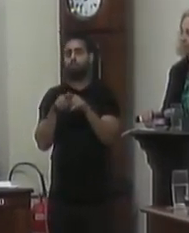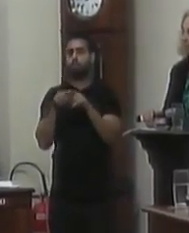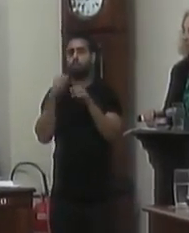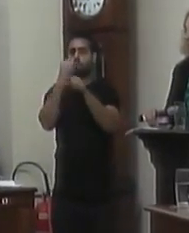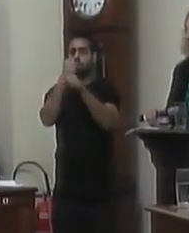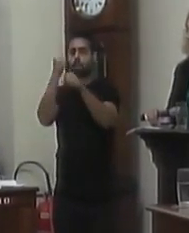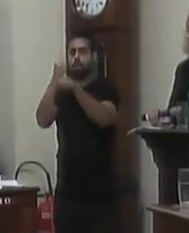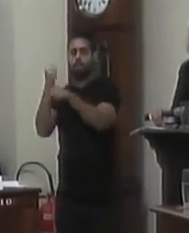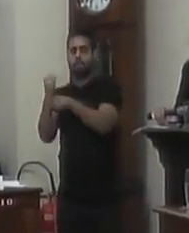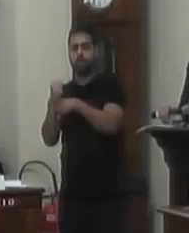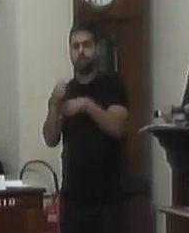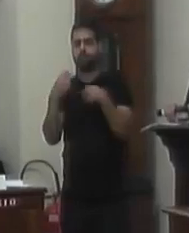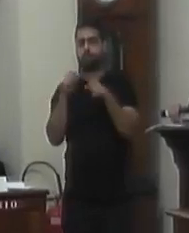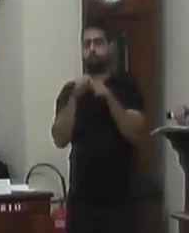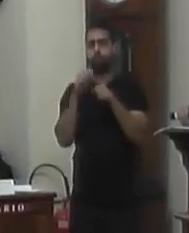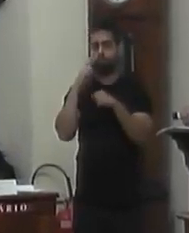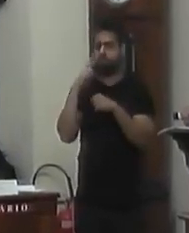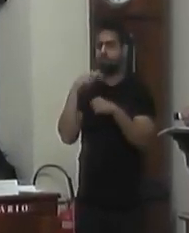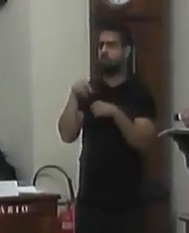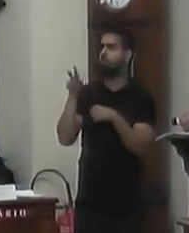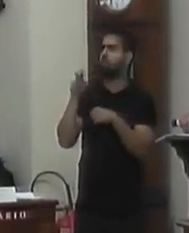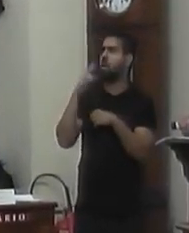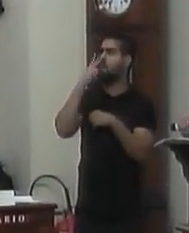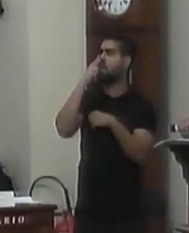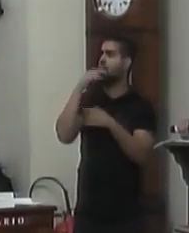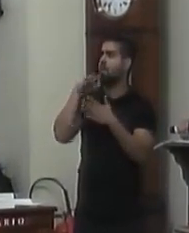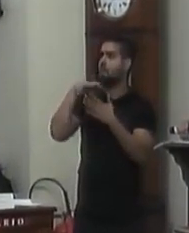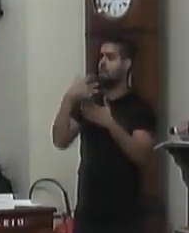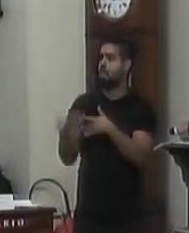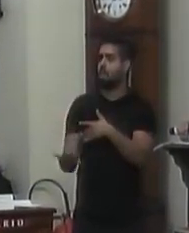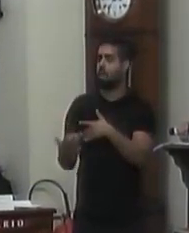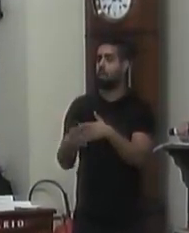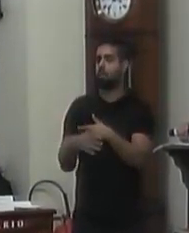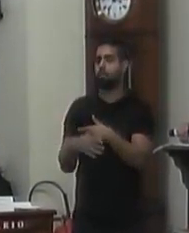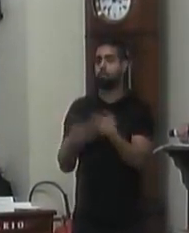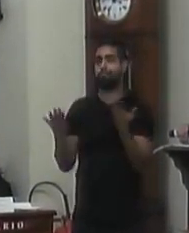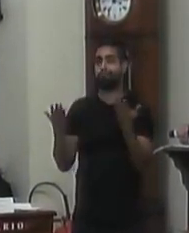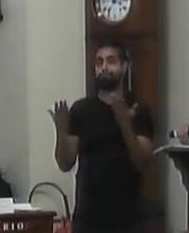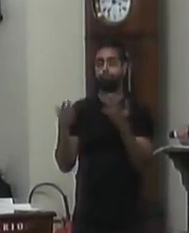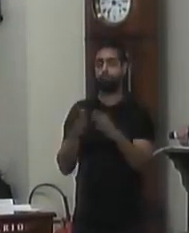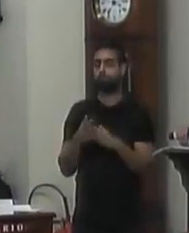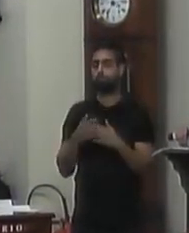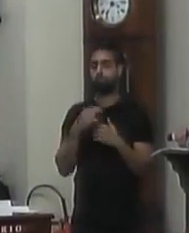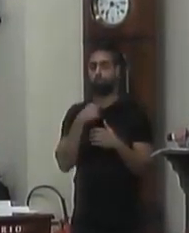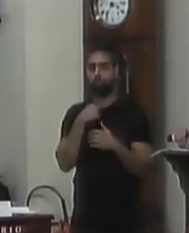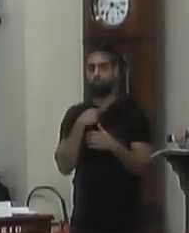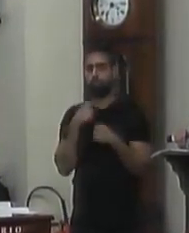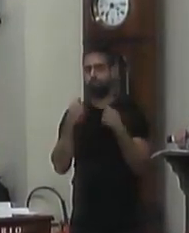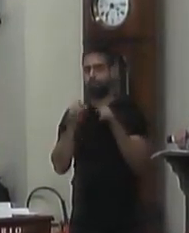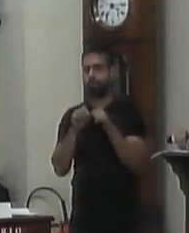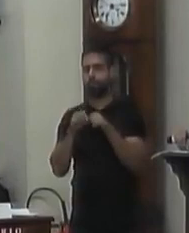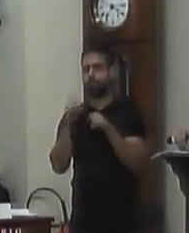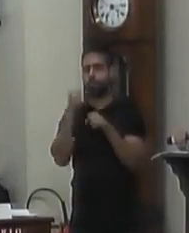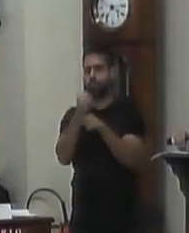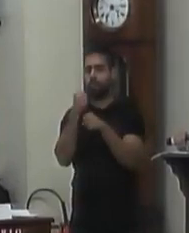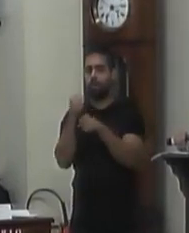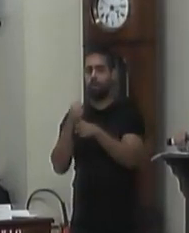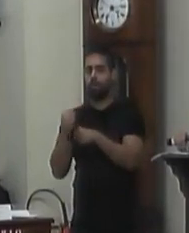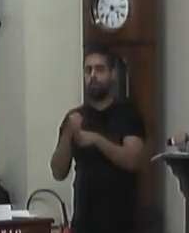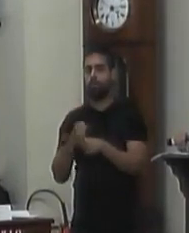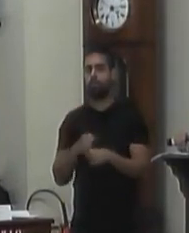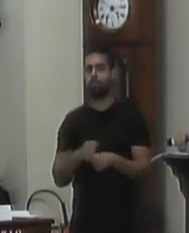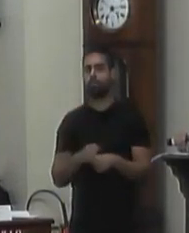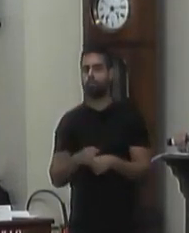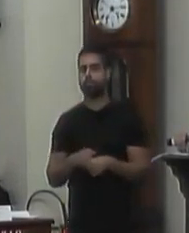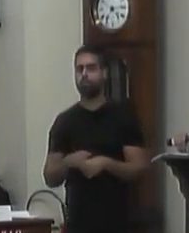você vê que lá, você passar lá, você vê que aquilo está caindo, aquilo ali, pelo amor de Deus, aquilo ali é manutenção, aquilo ali